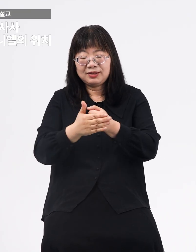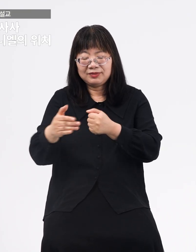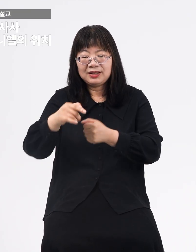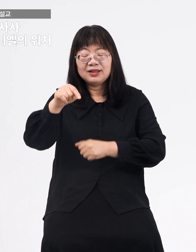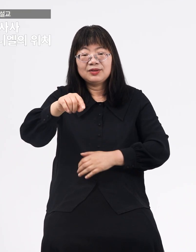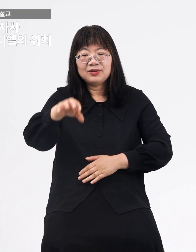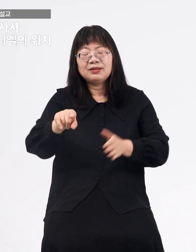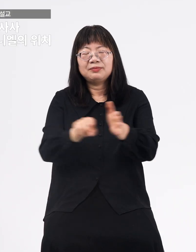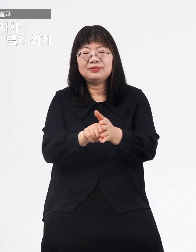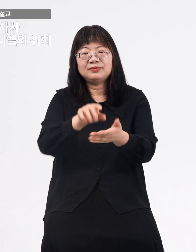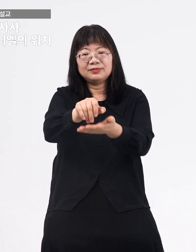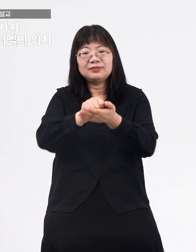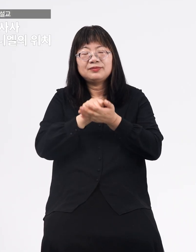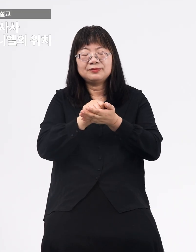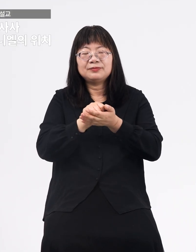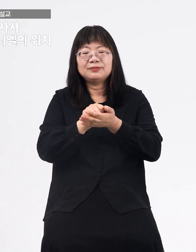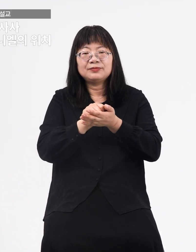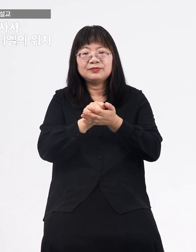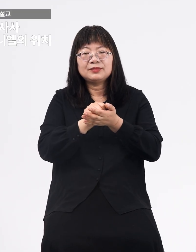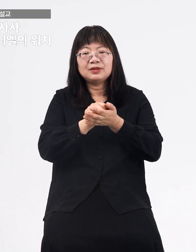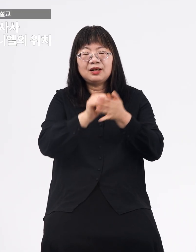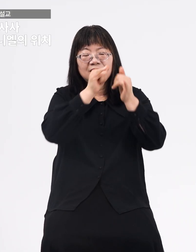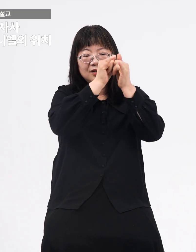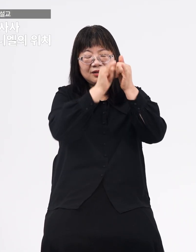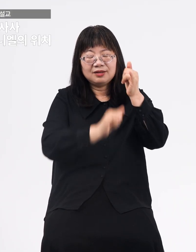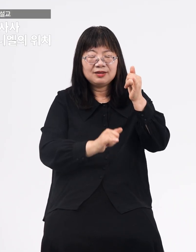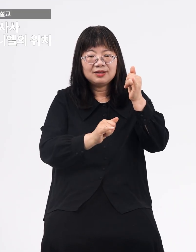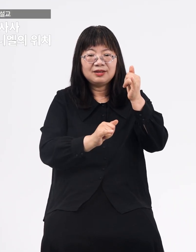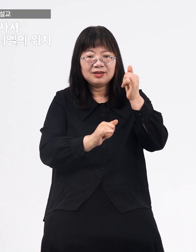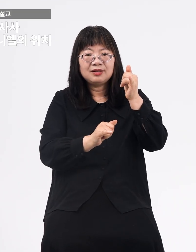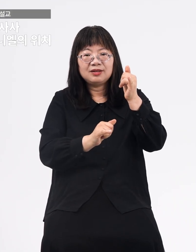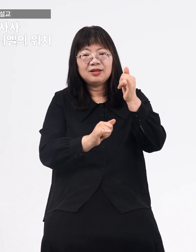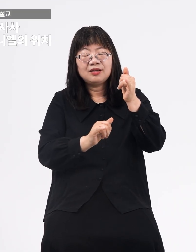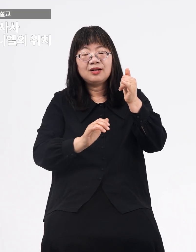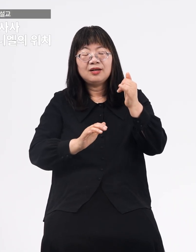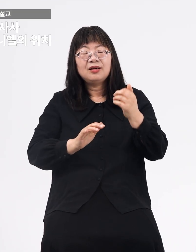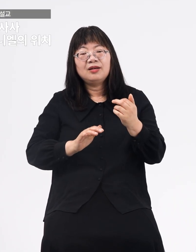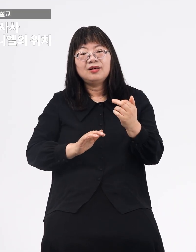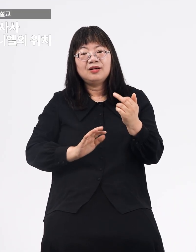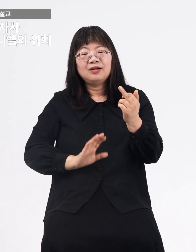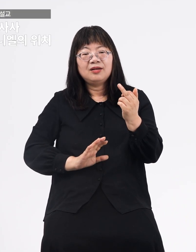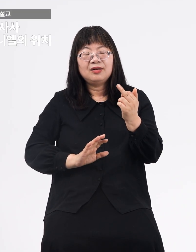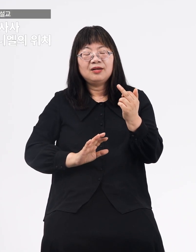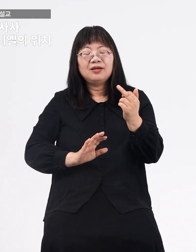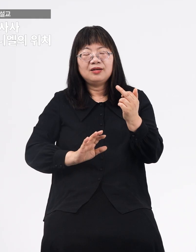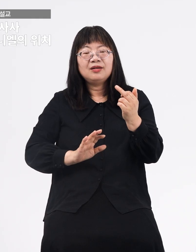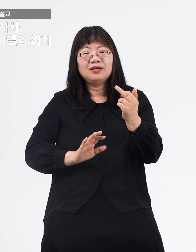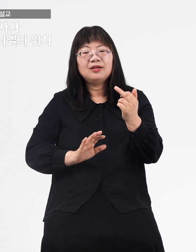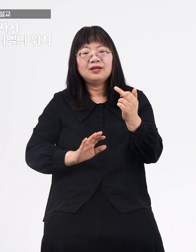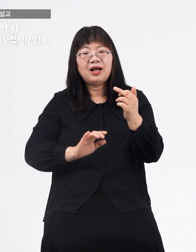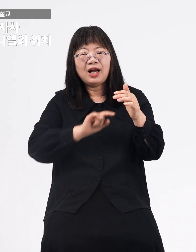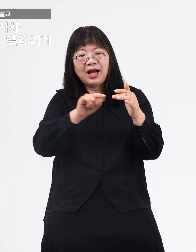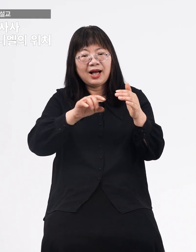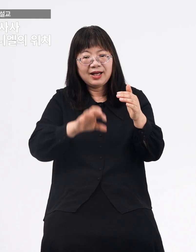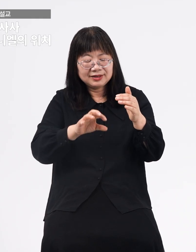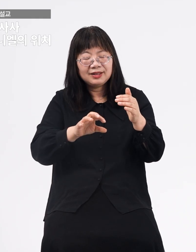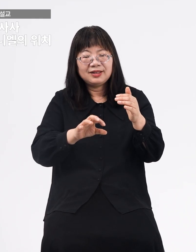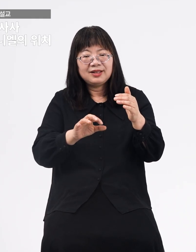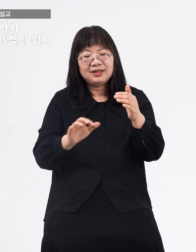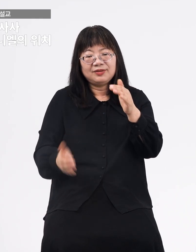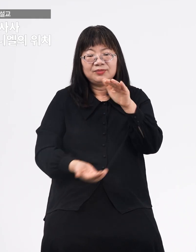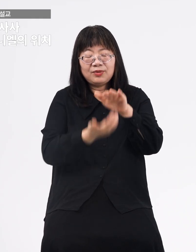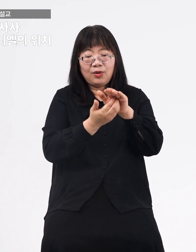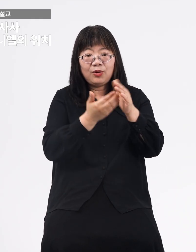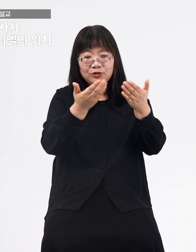땅을 믿음으로 역사의 언덕을 넘어 펼쳐질 어떤 하나님의 그림에 붙들려서